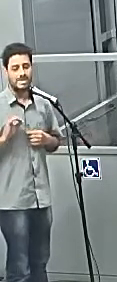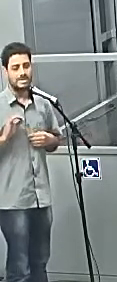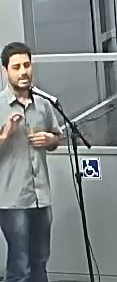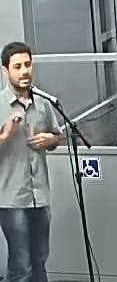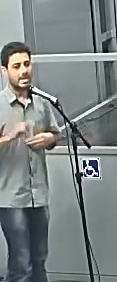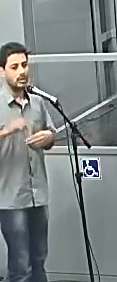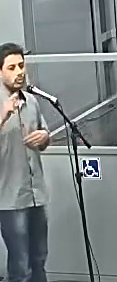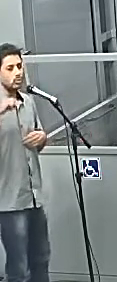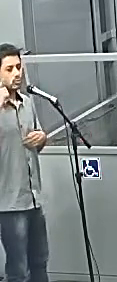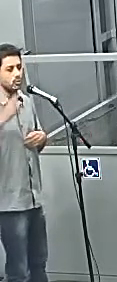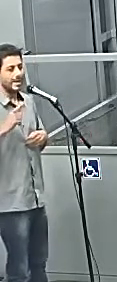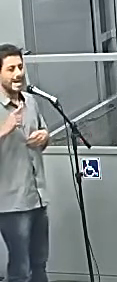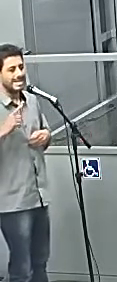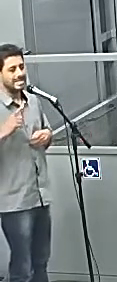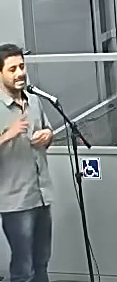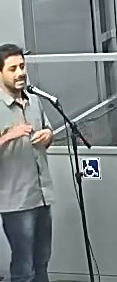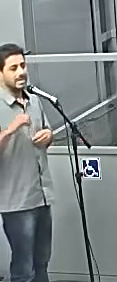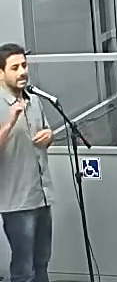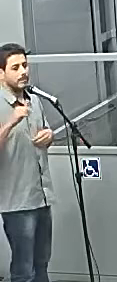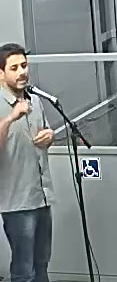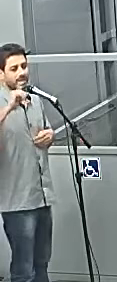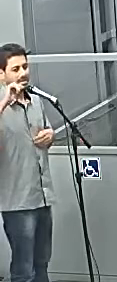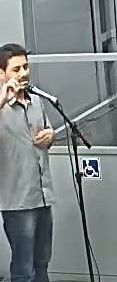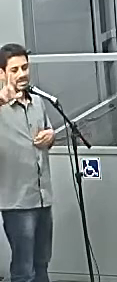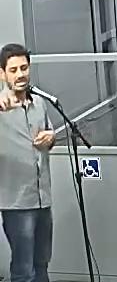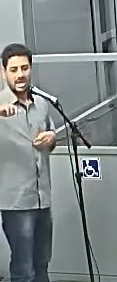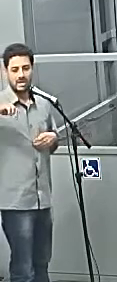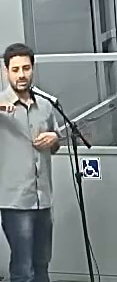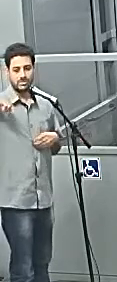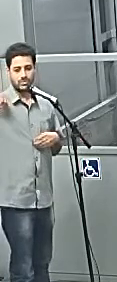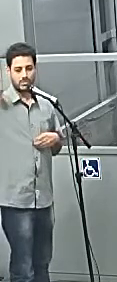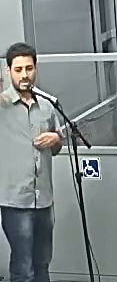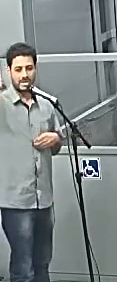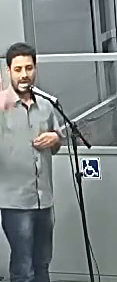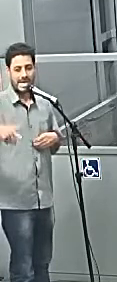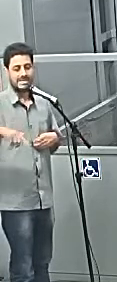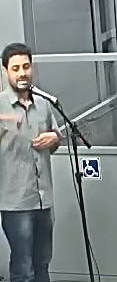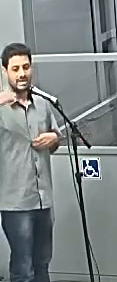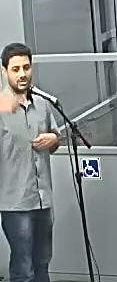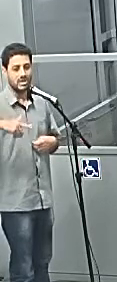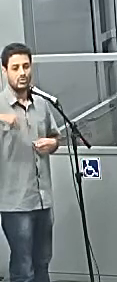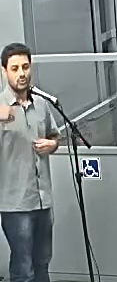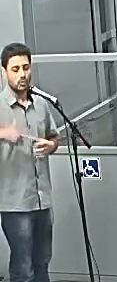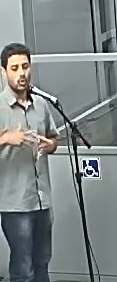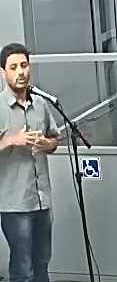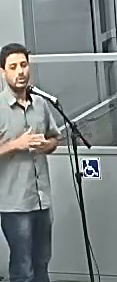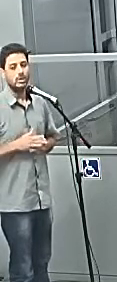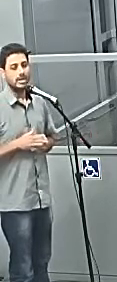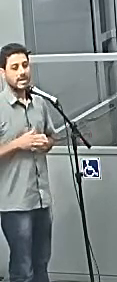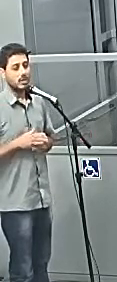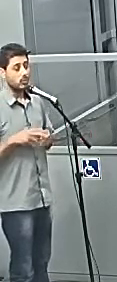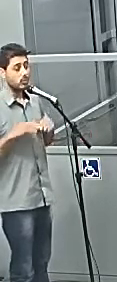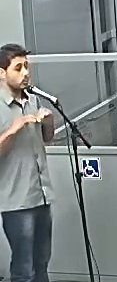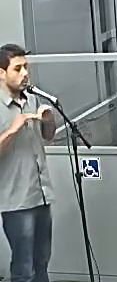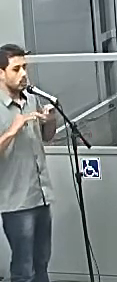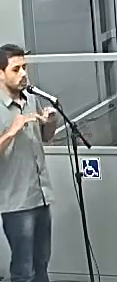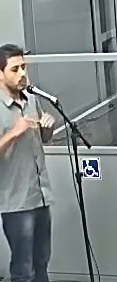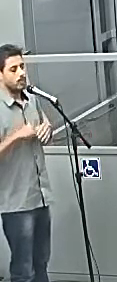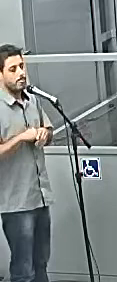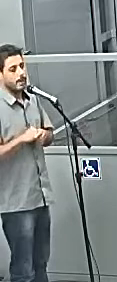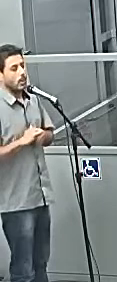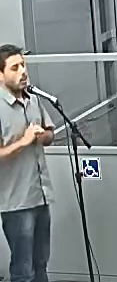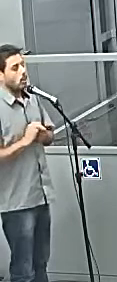pessoas em todos os lugares e dependentes de sexo de raça de religião de co que inclui